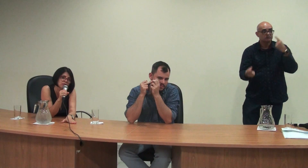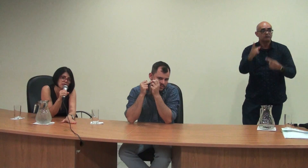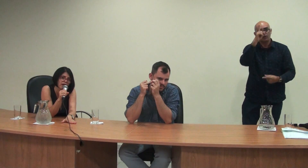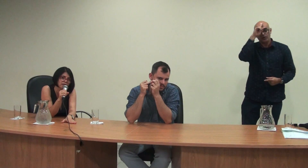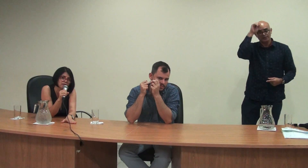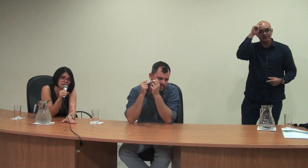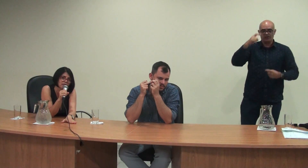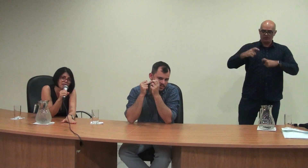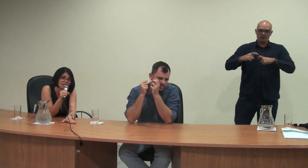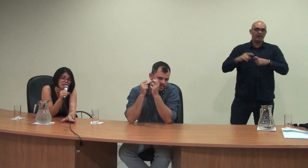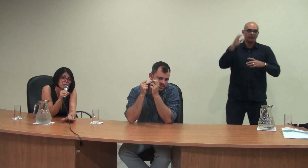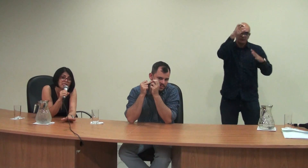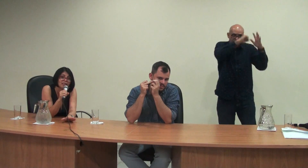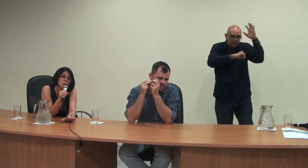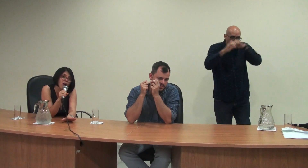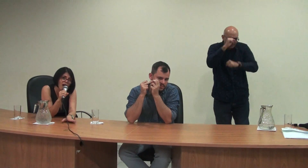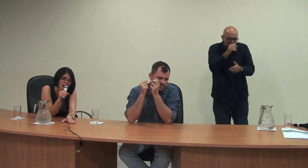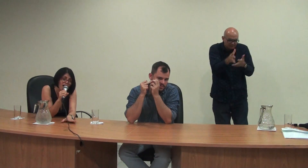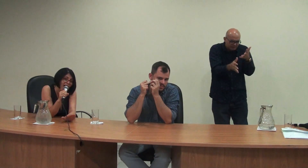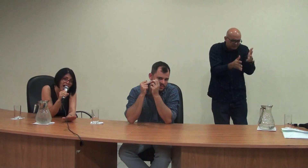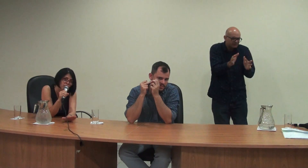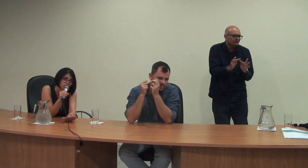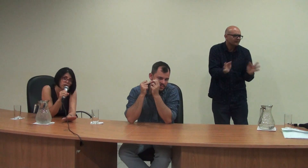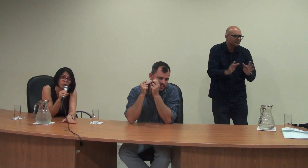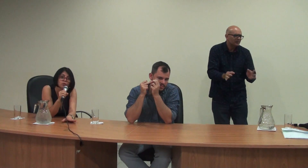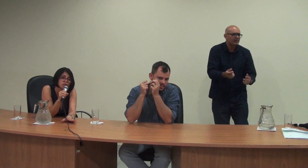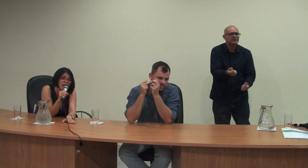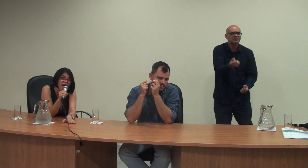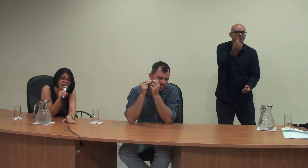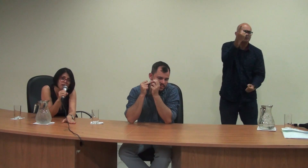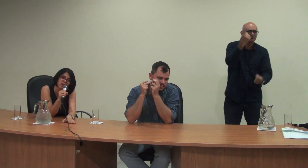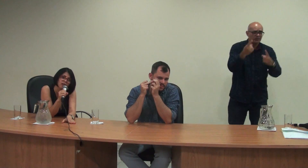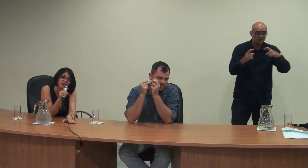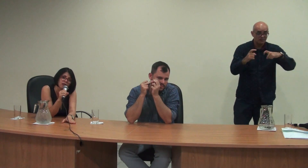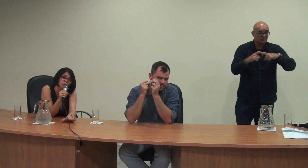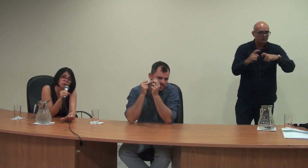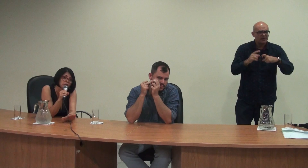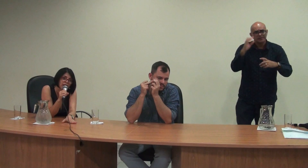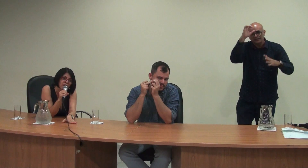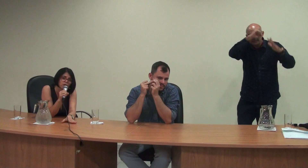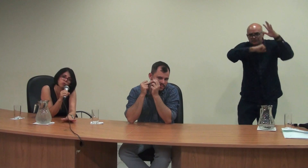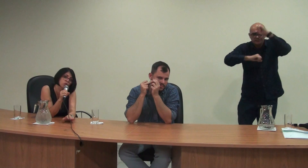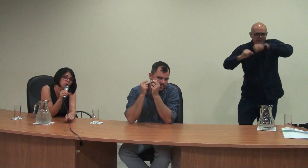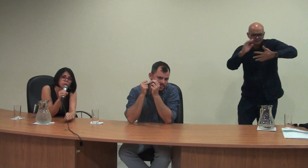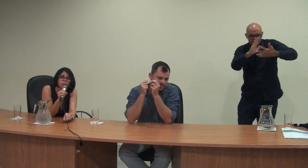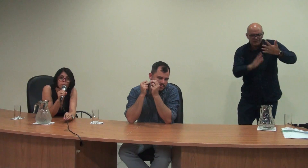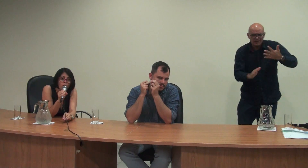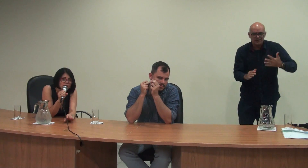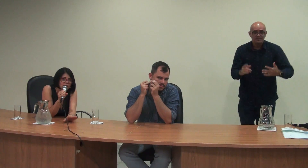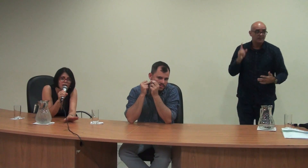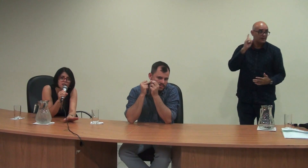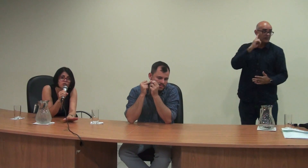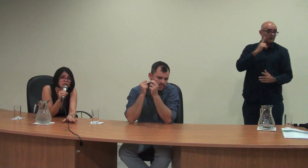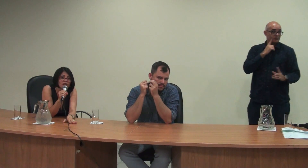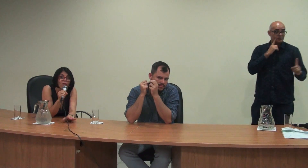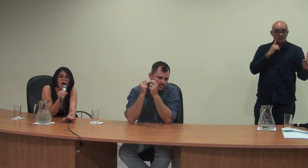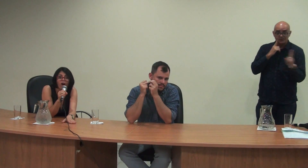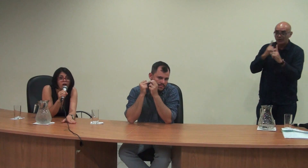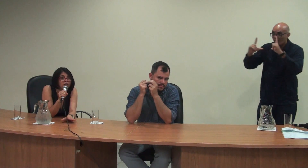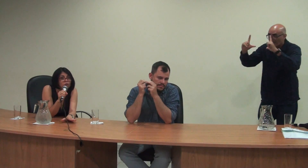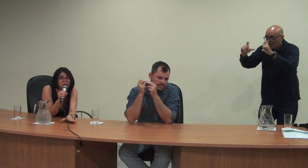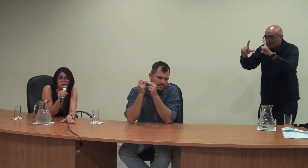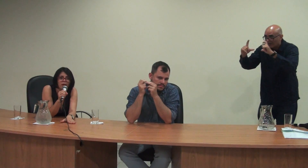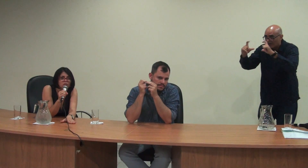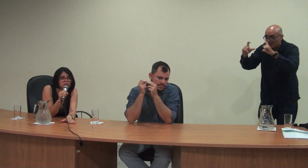sabe língua de sinais. Mas é tão raro que quando sai, quando tem, o surdo posta em rede